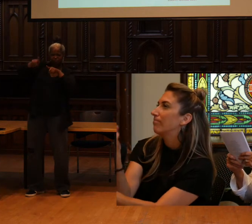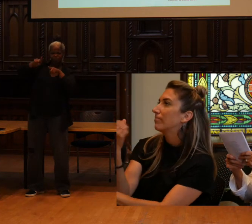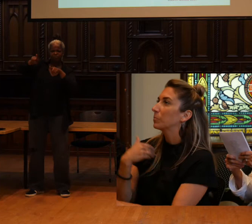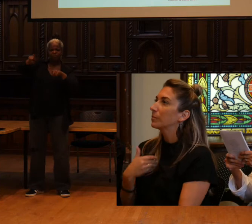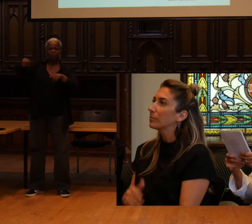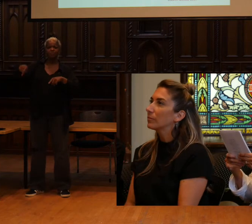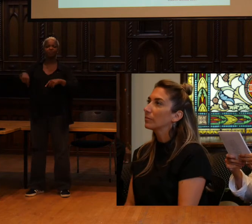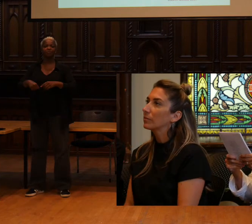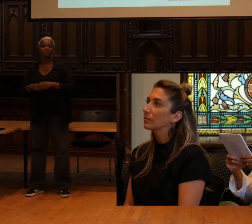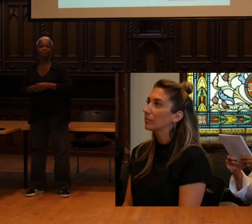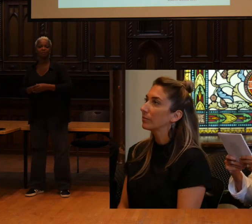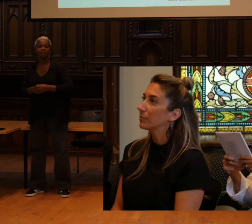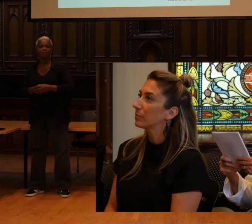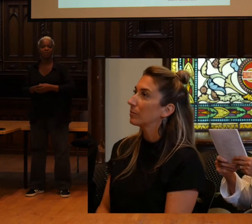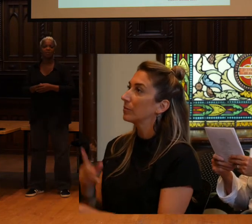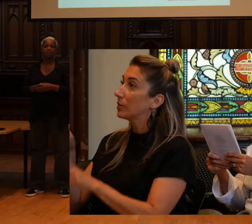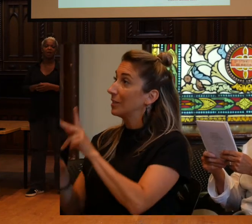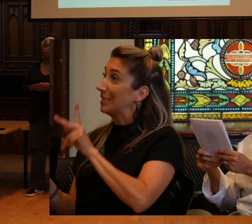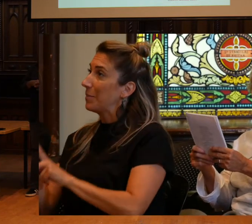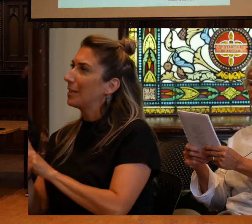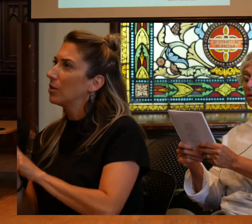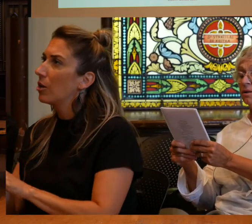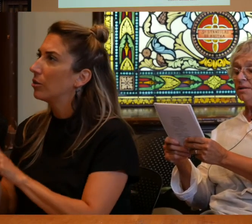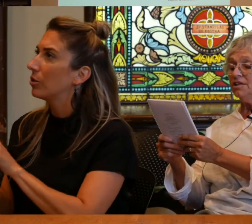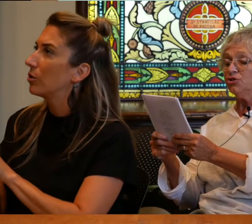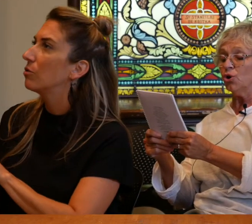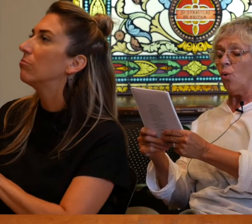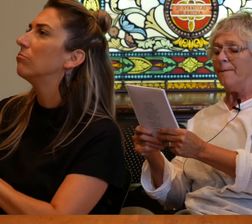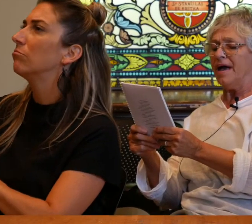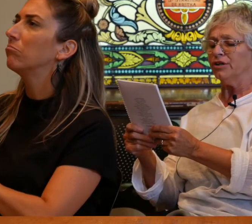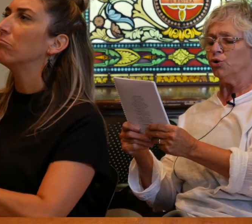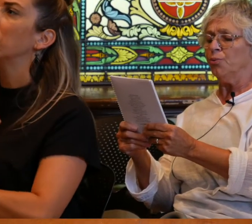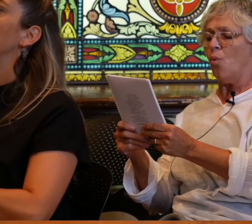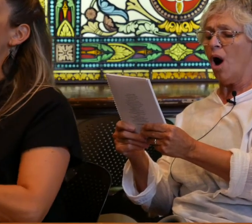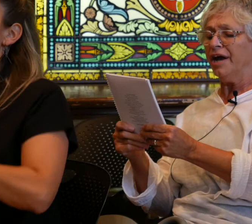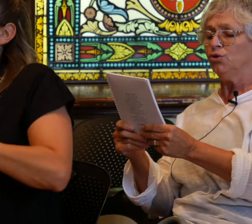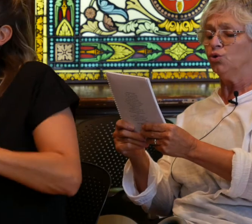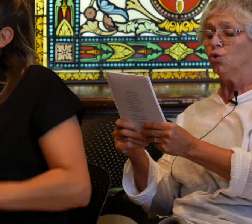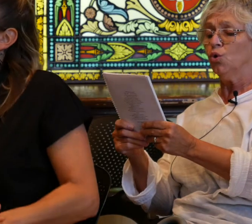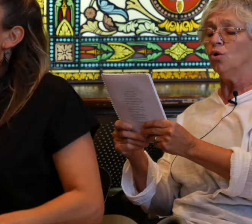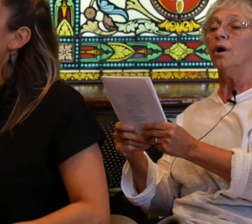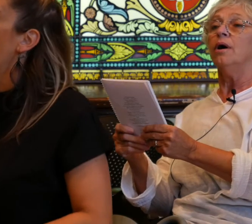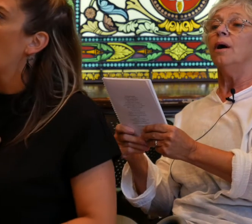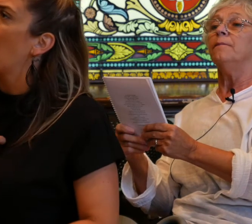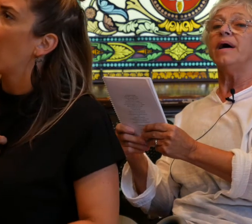destinée, pour ceux et celles qui se croient maîtres de moi et du